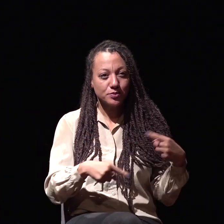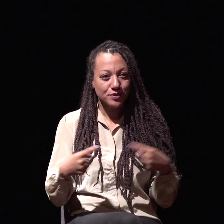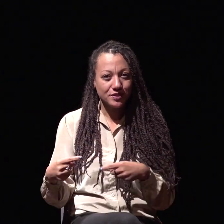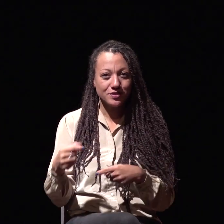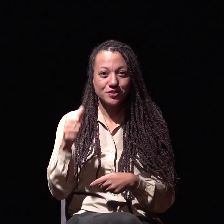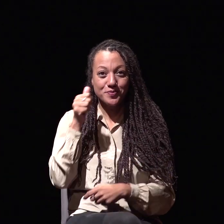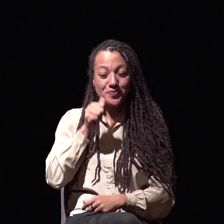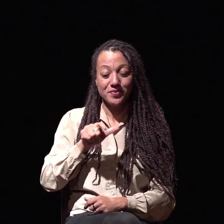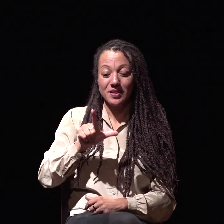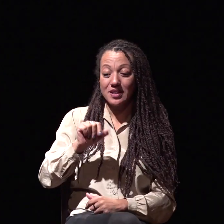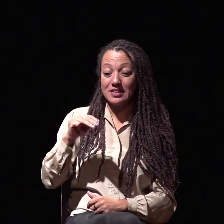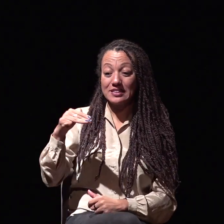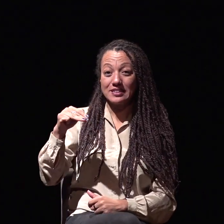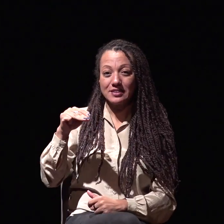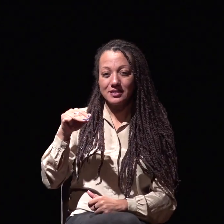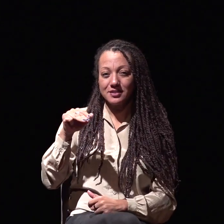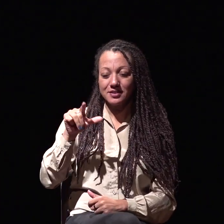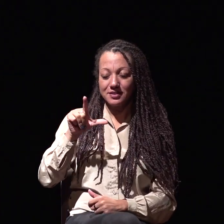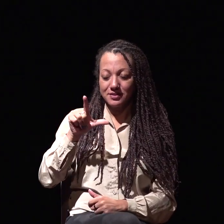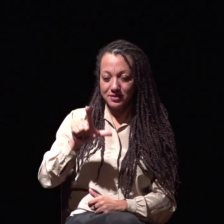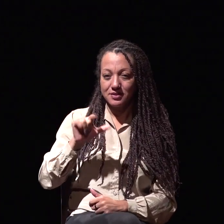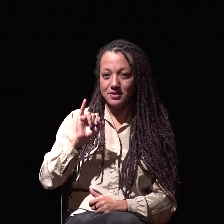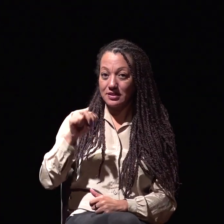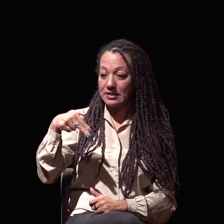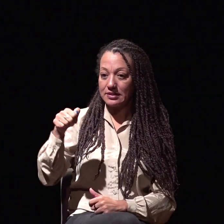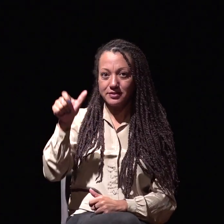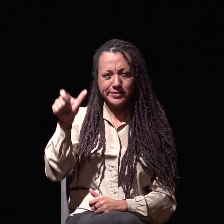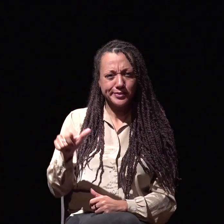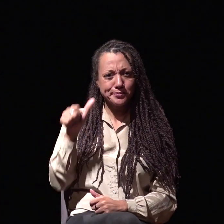ser uma mulher, o fato de